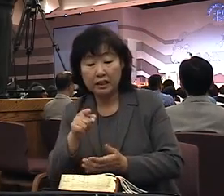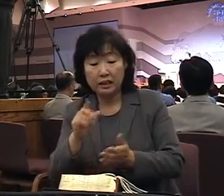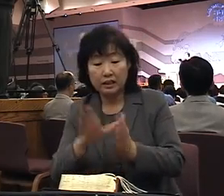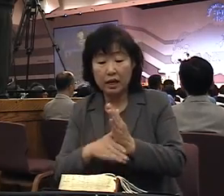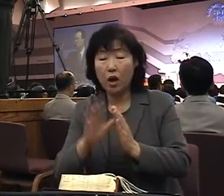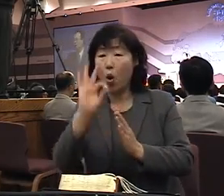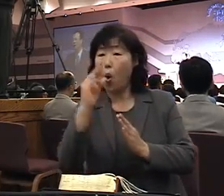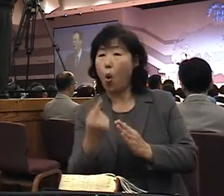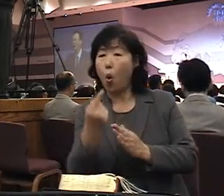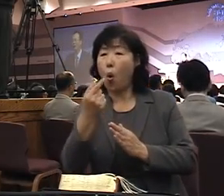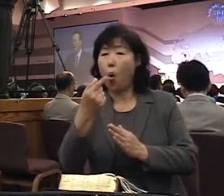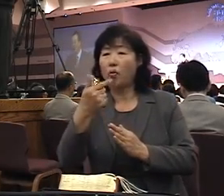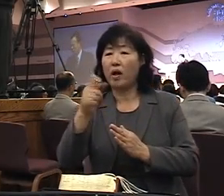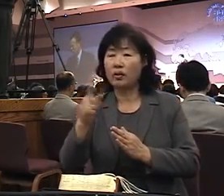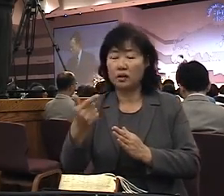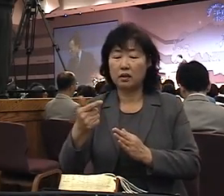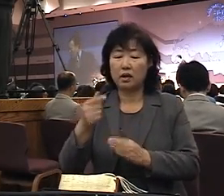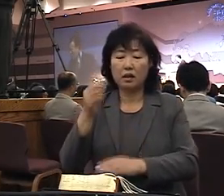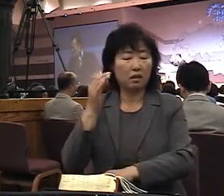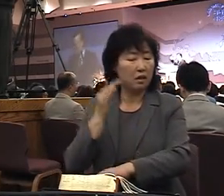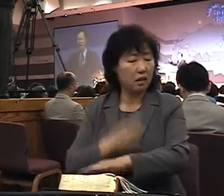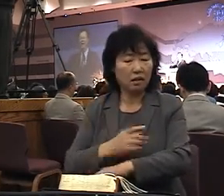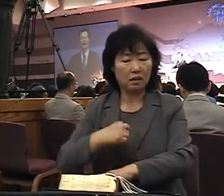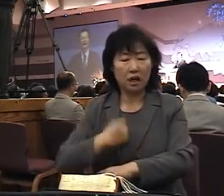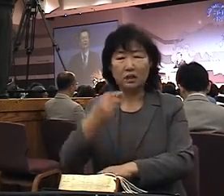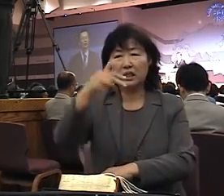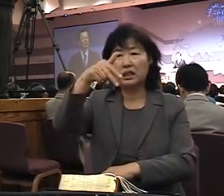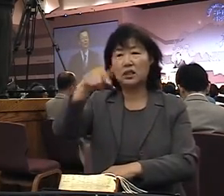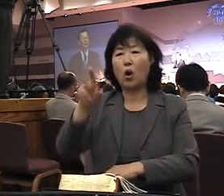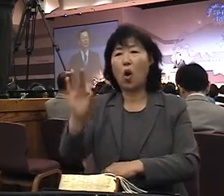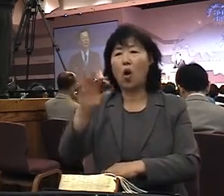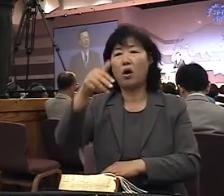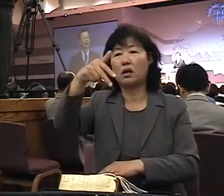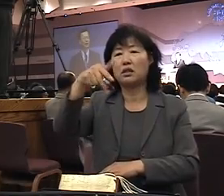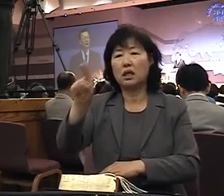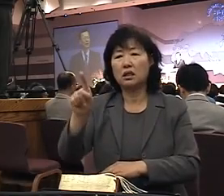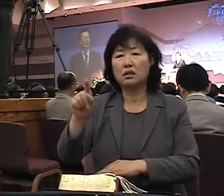그때 오난이 단순히 자신의 정자를 습비한 게 아니고